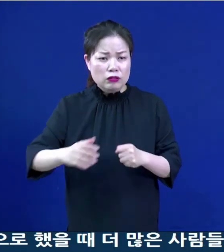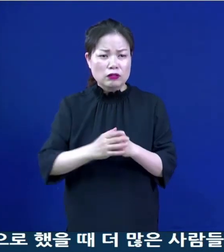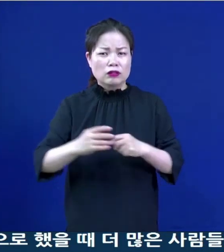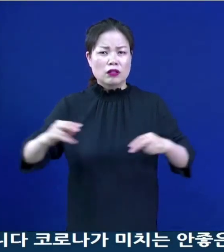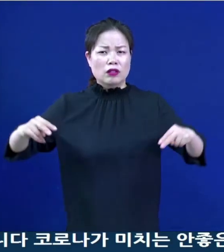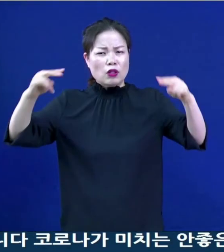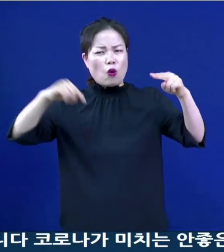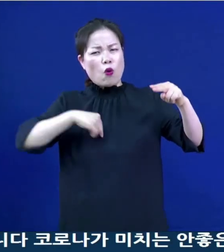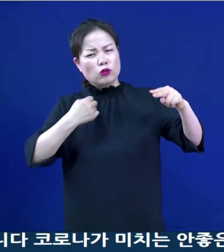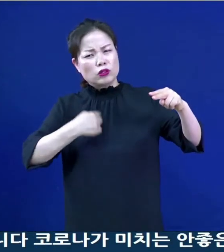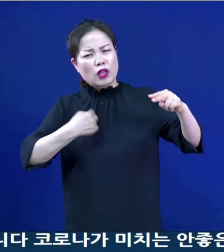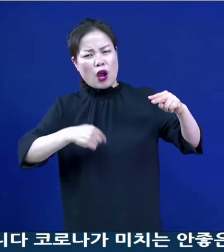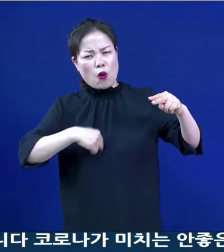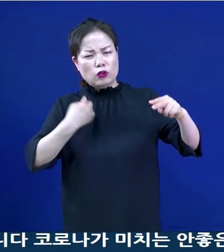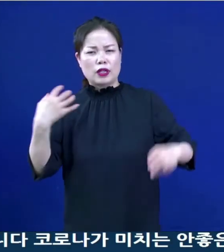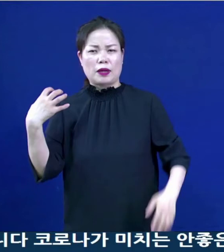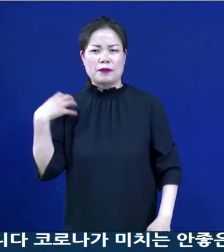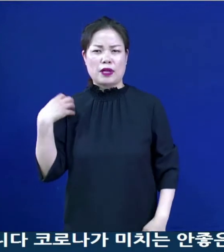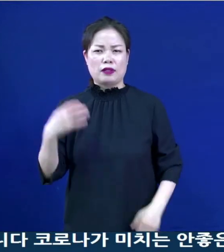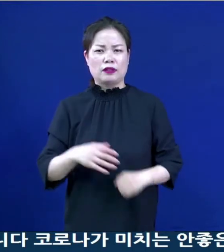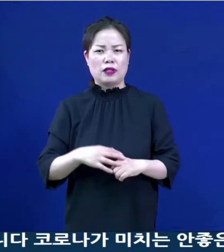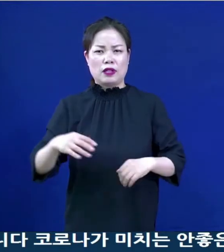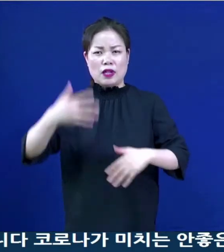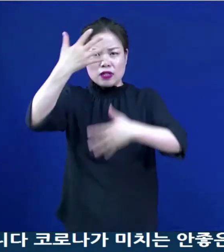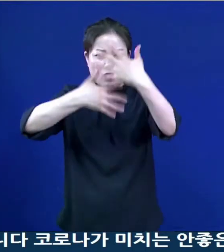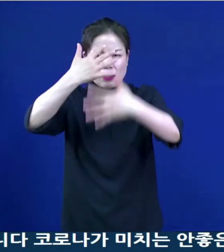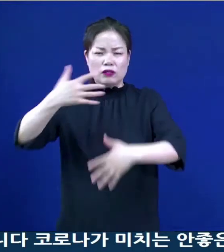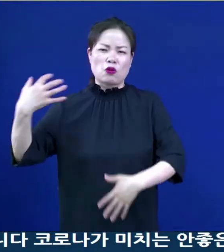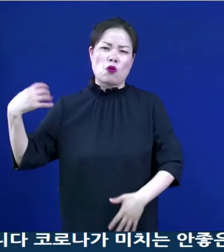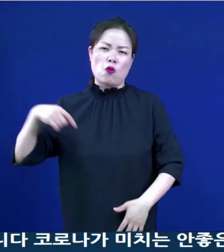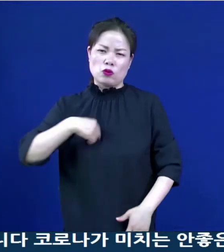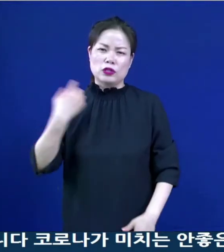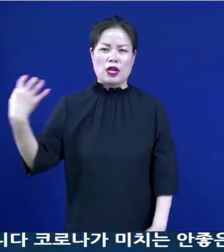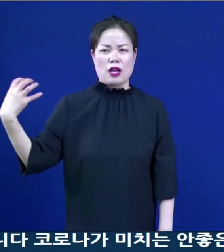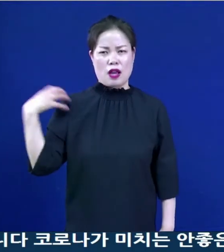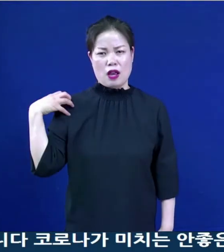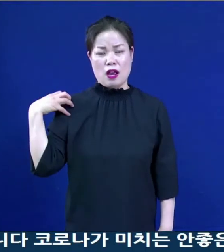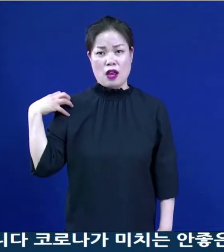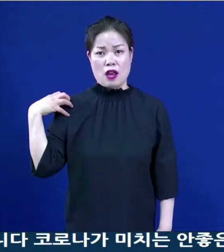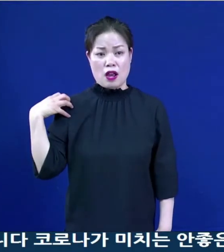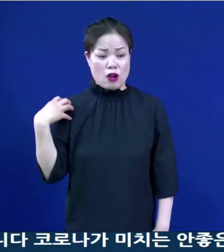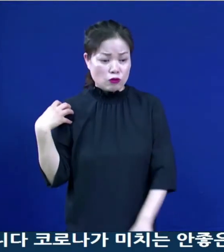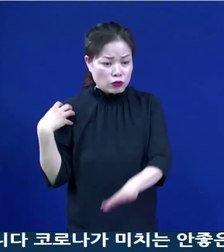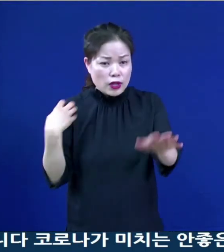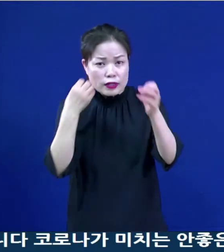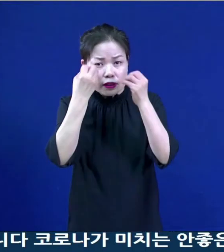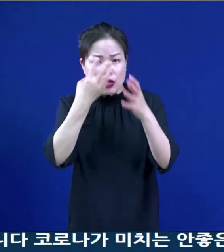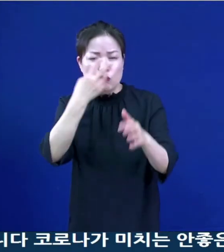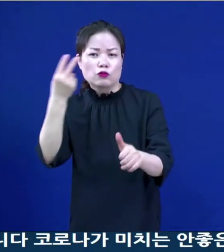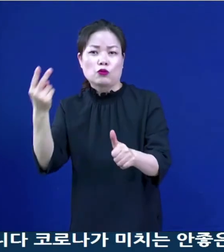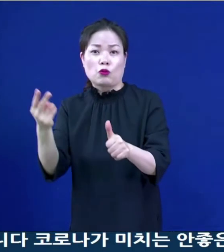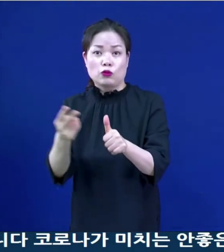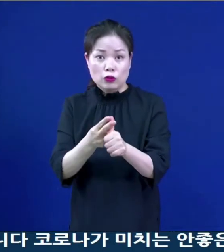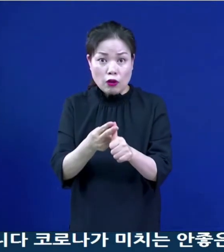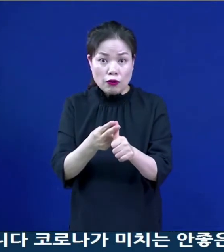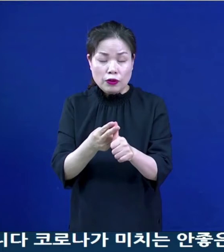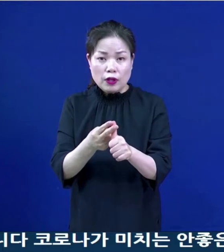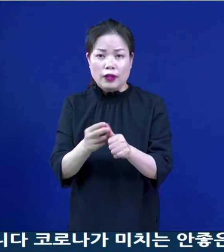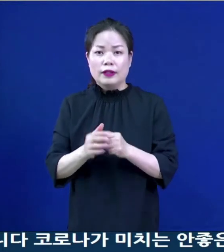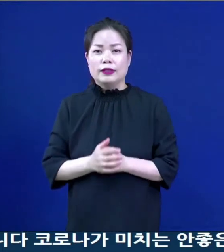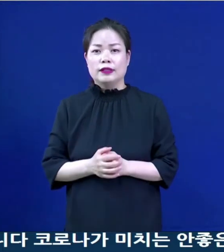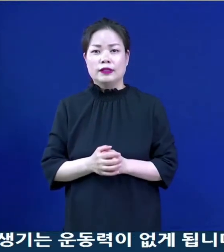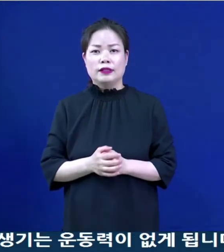보면 혼자 그걸 해야 돼요. 혼자. 쉽지 않은 일입니다. 그런데 이게 우리에게 새로운 도전이 되는 거죠. 그래서